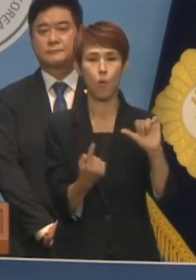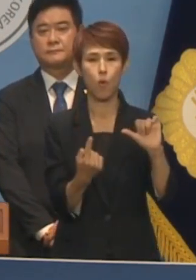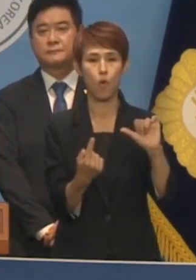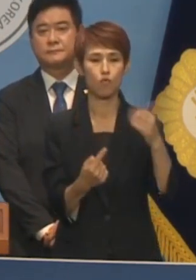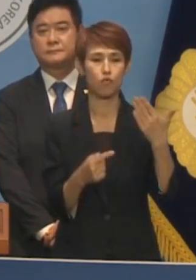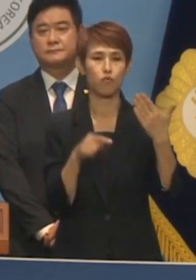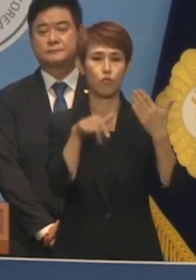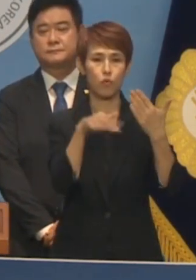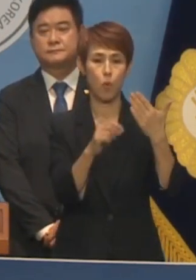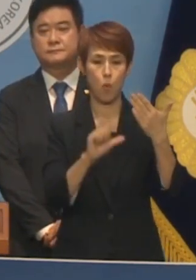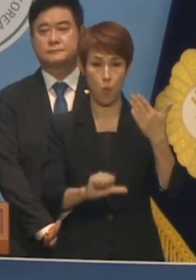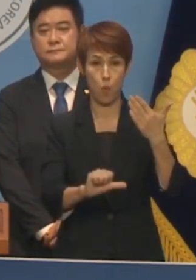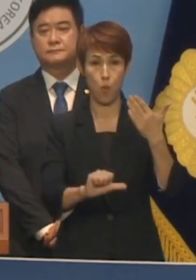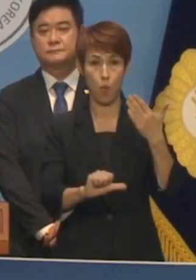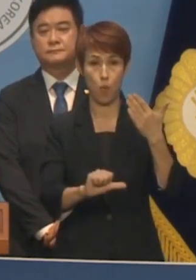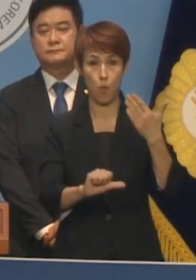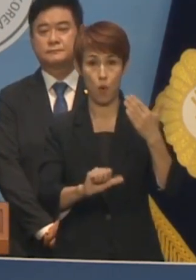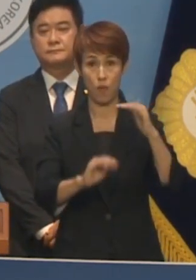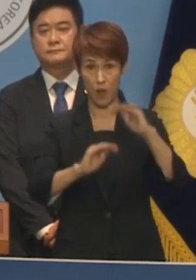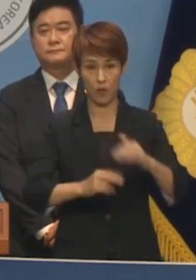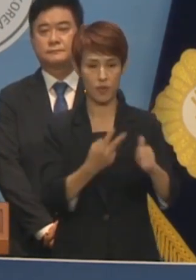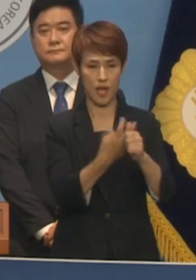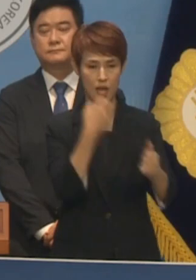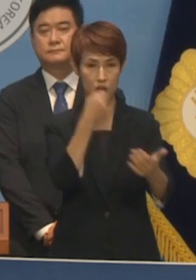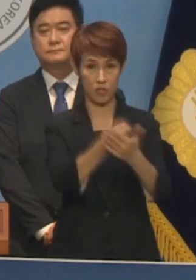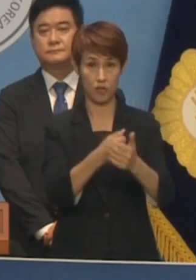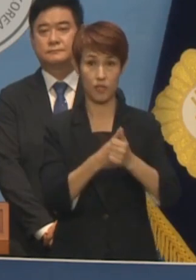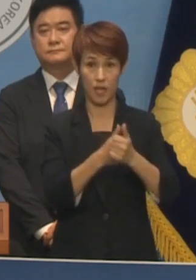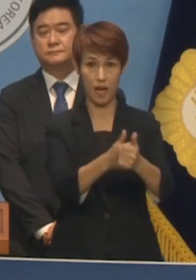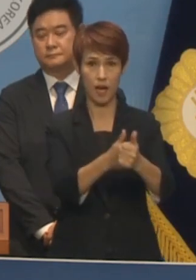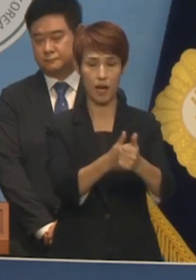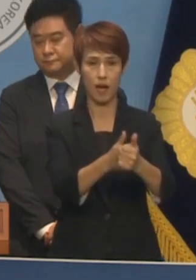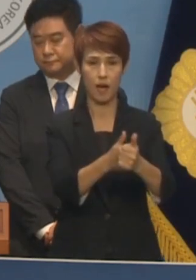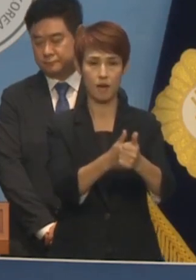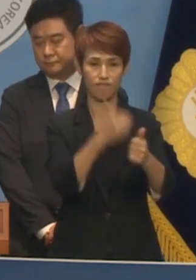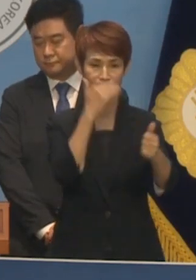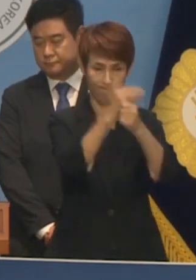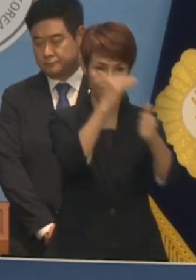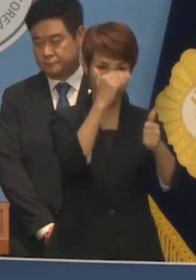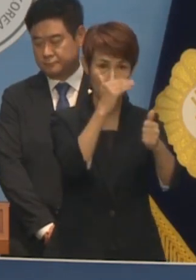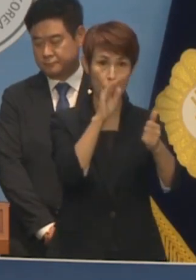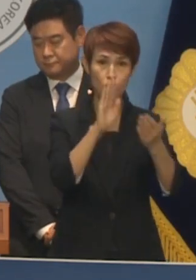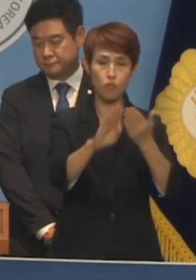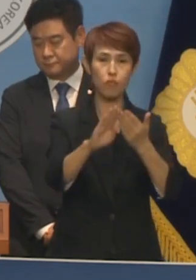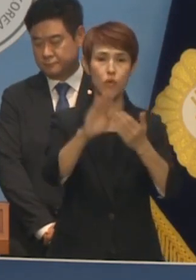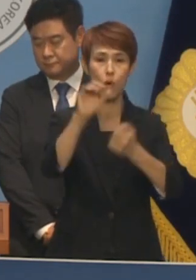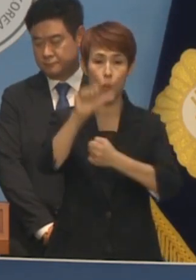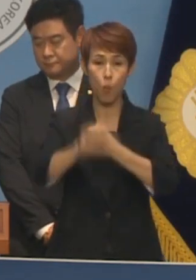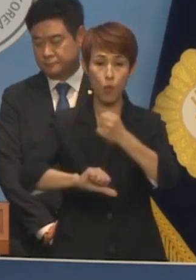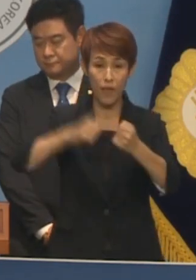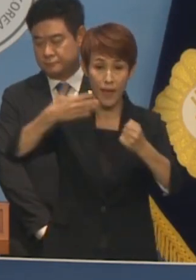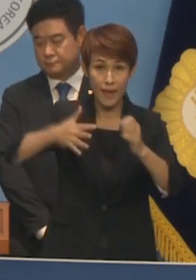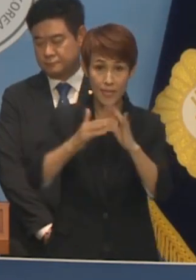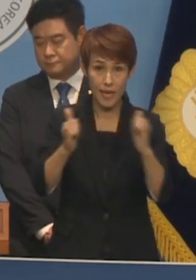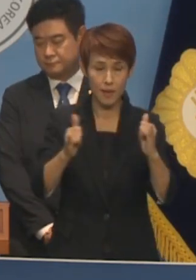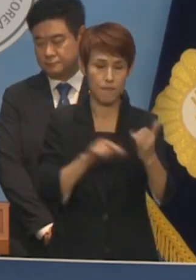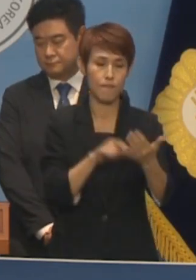5호의 탄핵 결정에 의하여 파면 또는 해임된 후 5년이 지나지 아니한 사람으로 규정되어